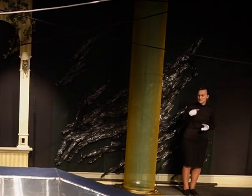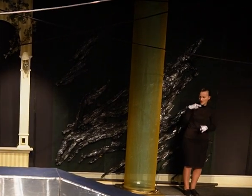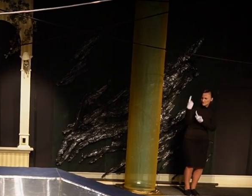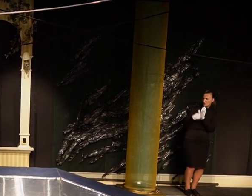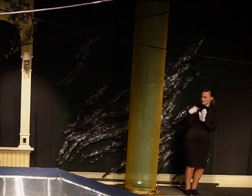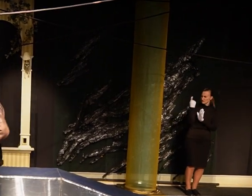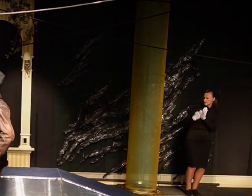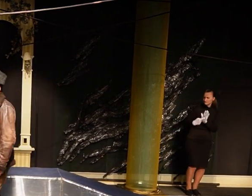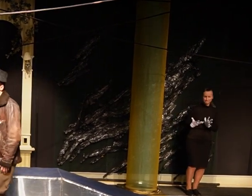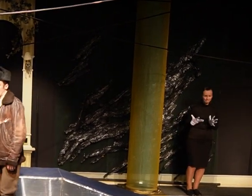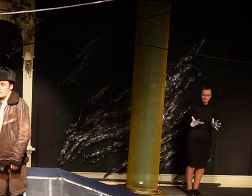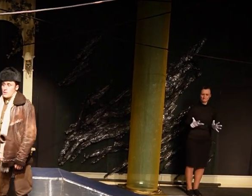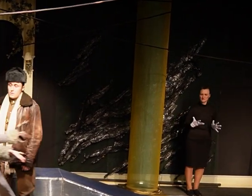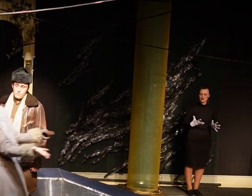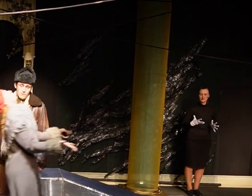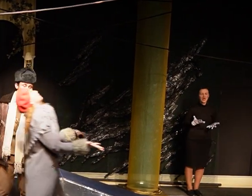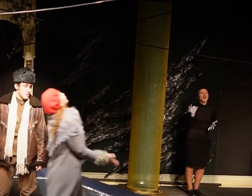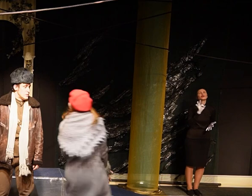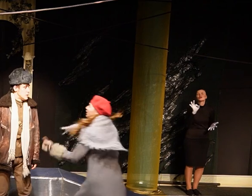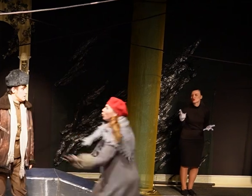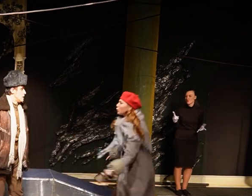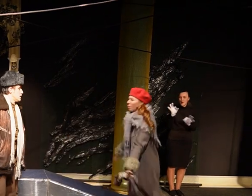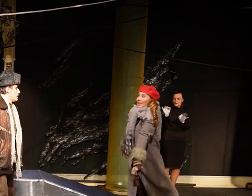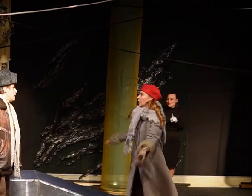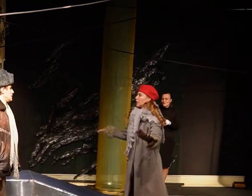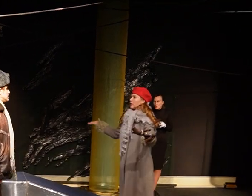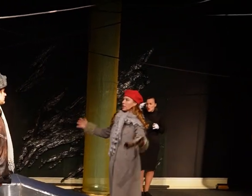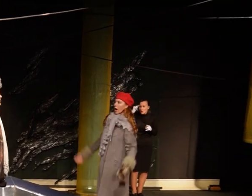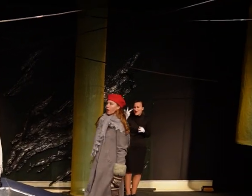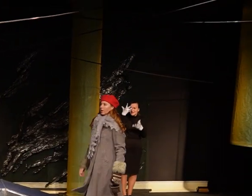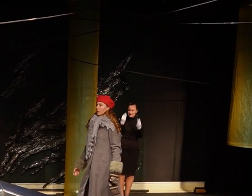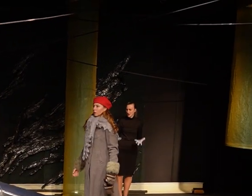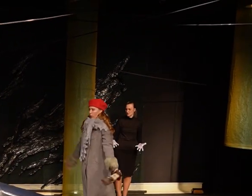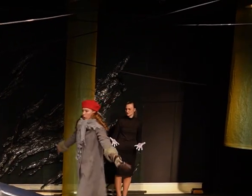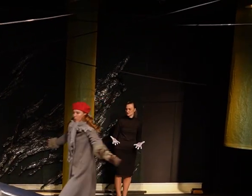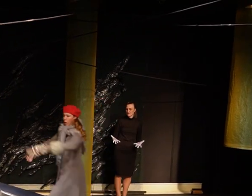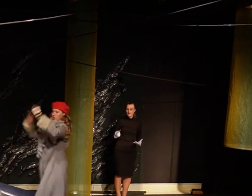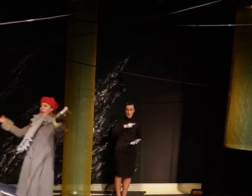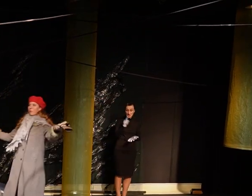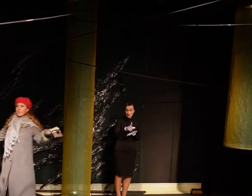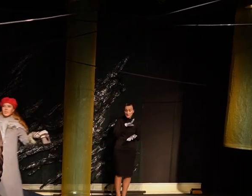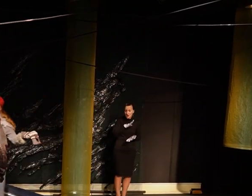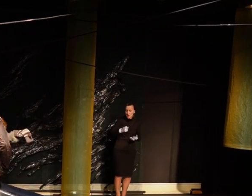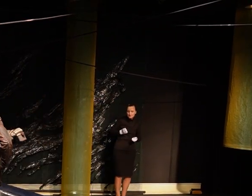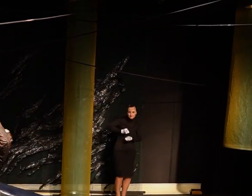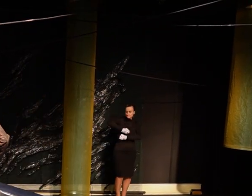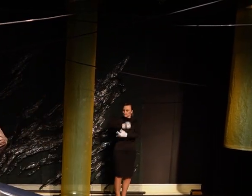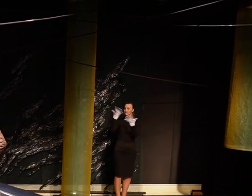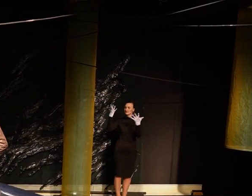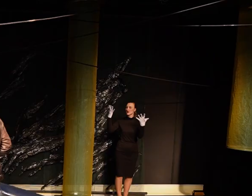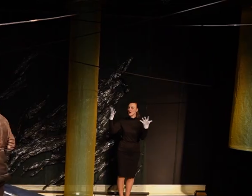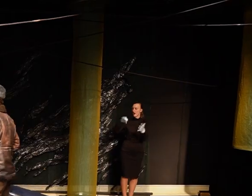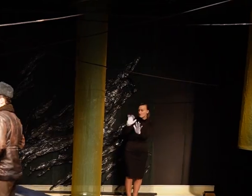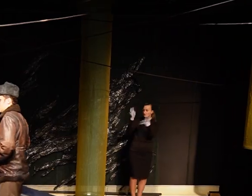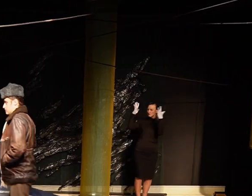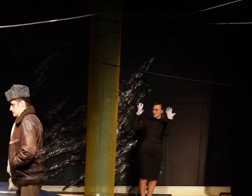задает вопросы! Ну а чё? О чем вы думали 3 дня? Да вы должны меня ослепить! Вы должны